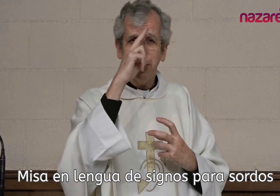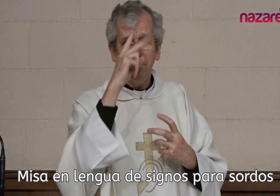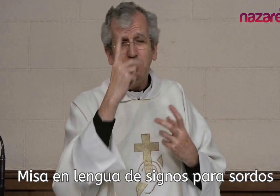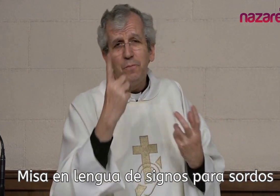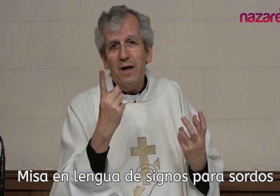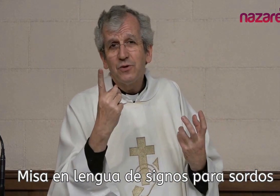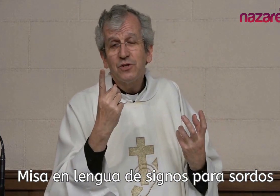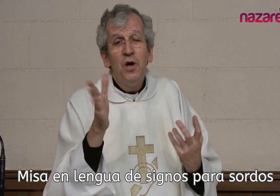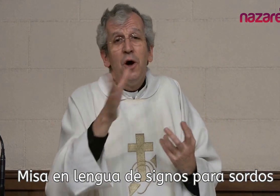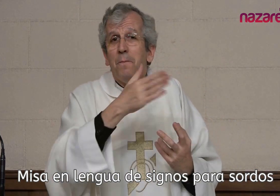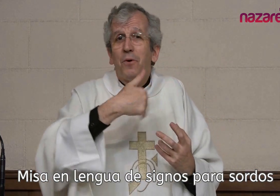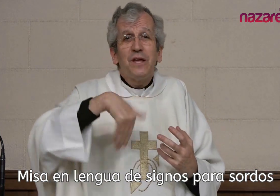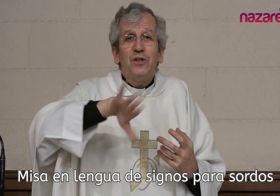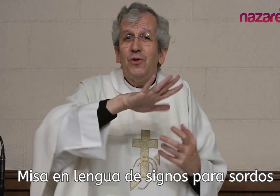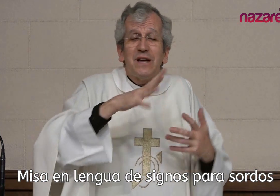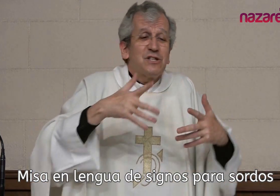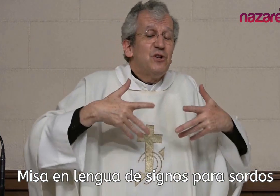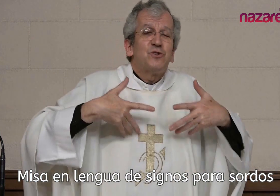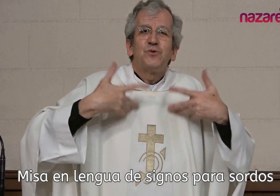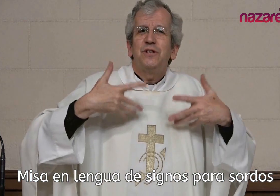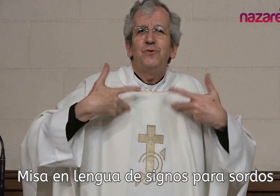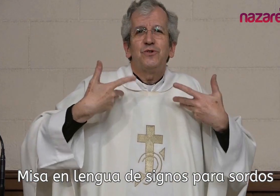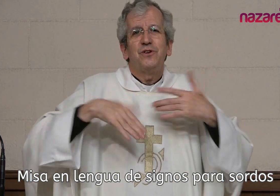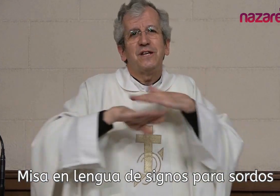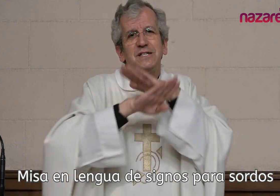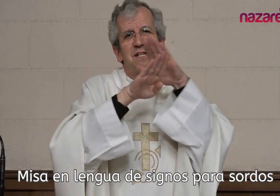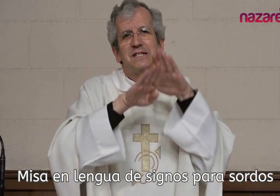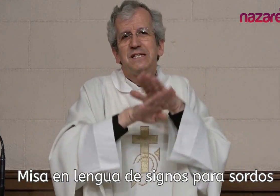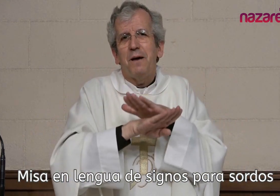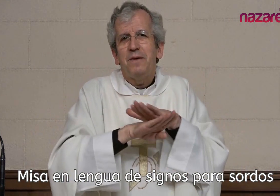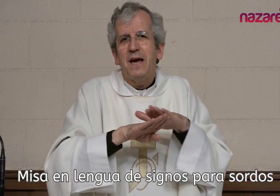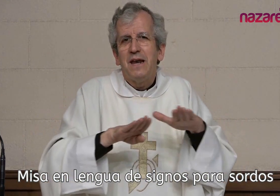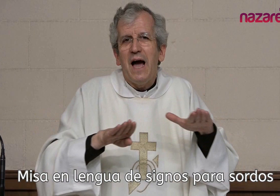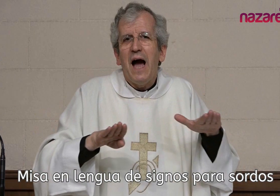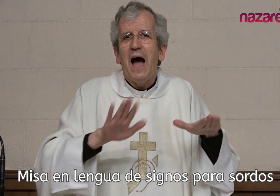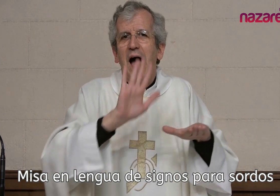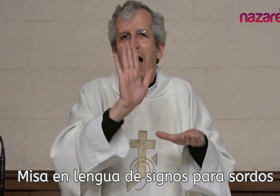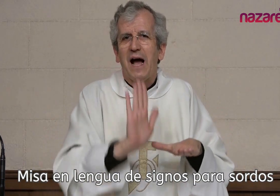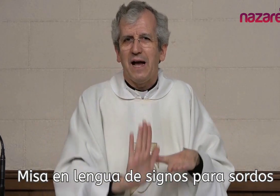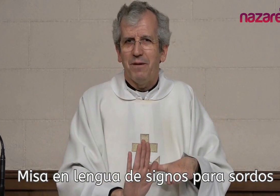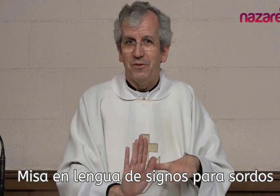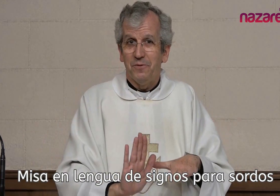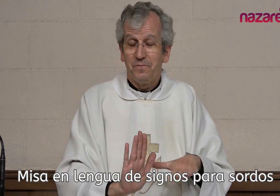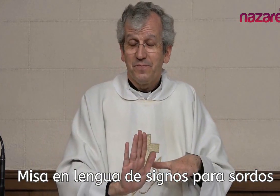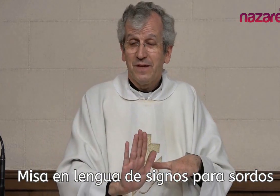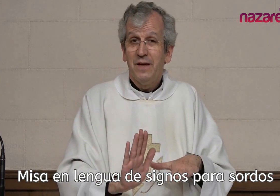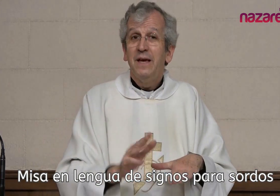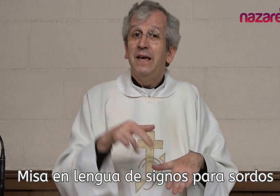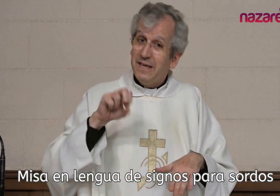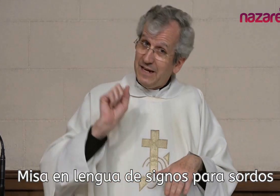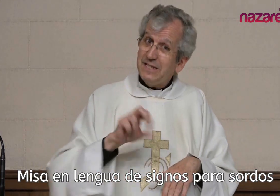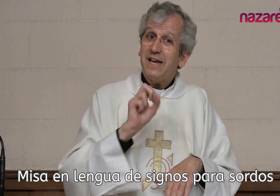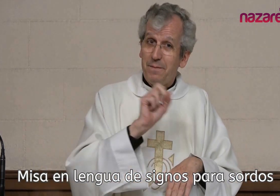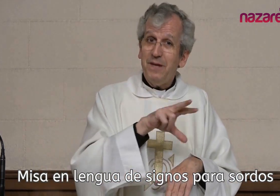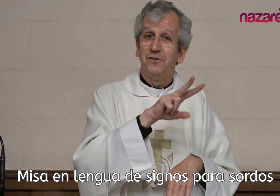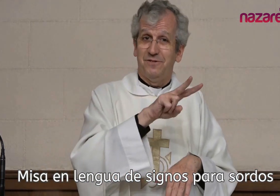y preocupados porque todas sus ilusiones se habían acabado. Y en ese camino